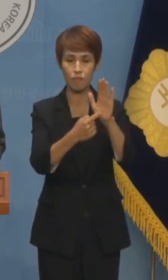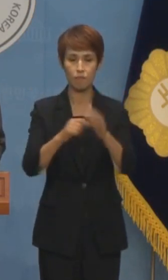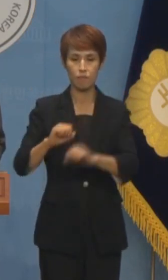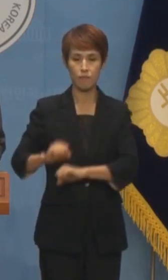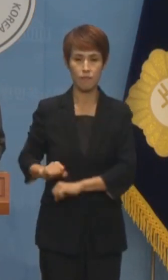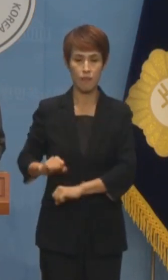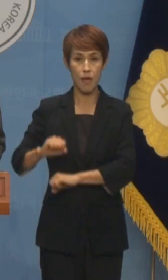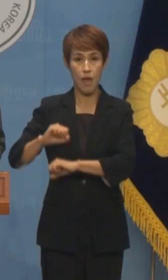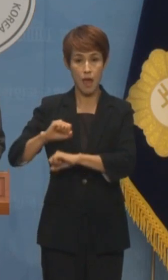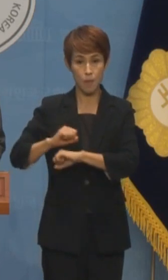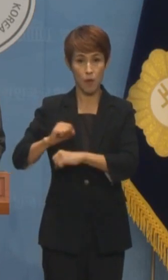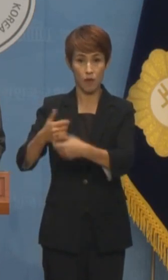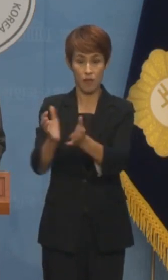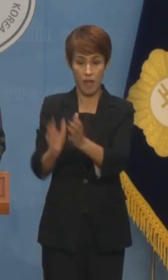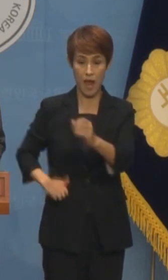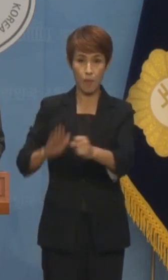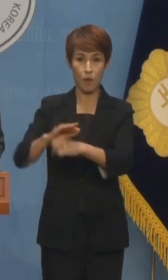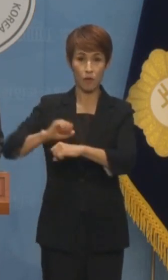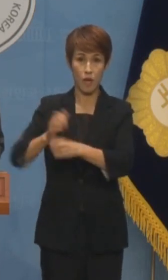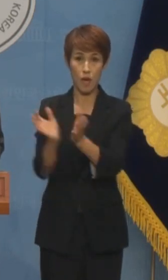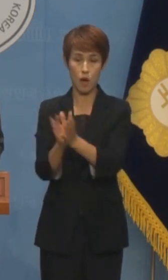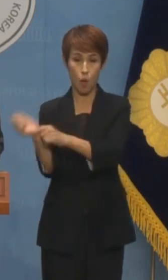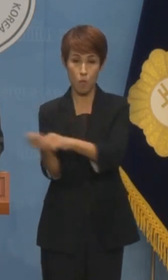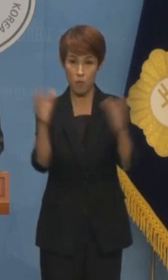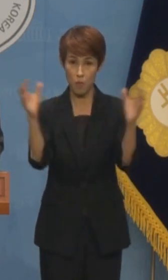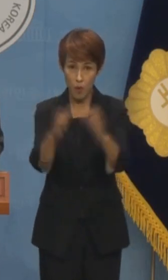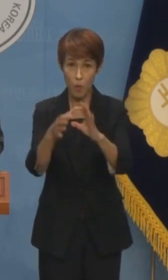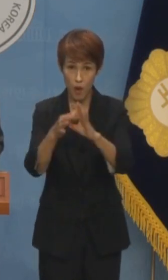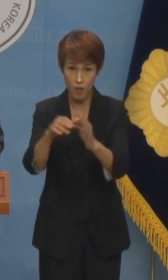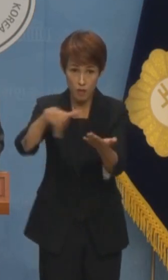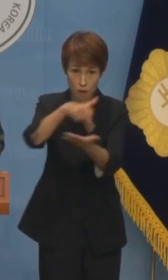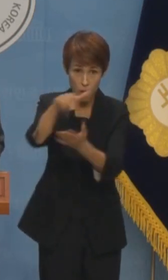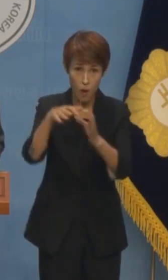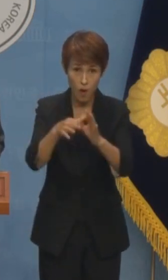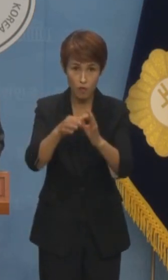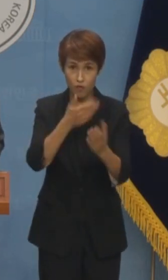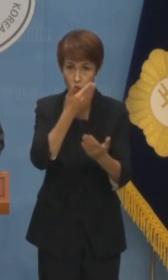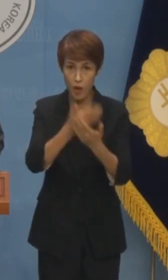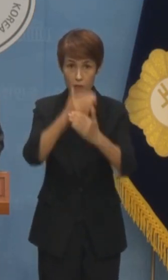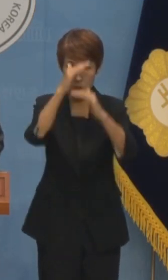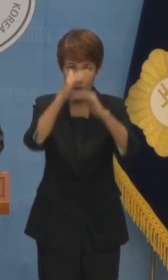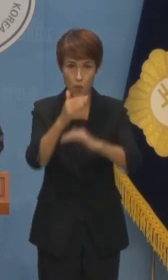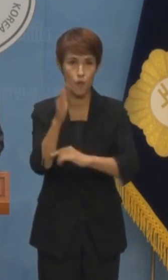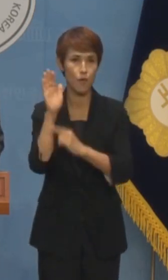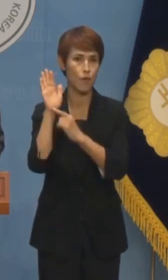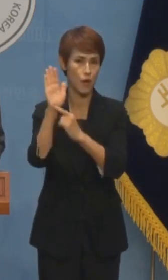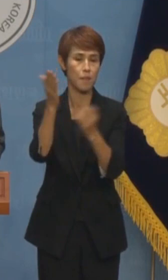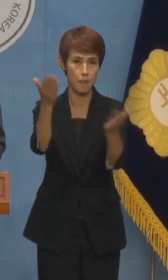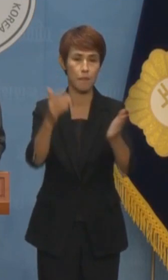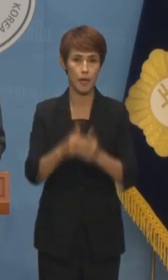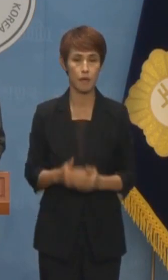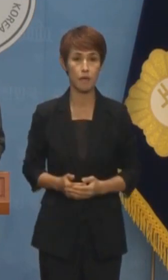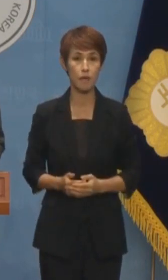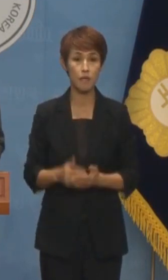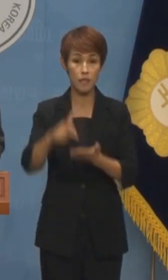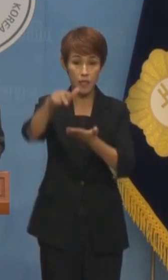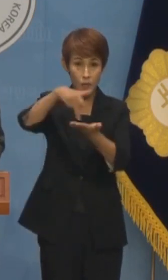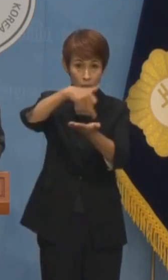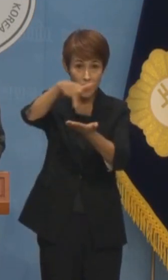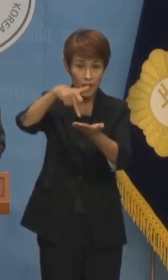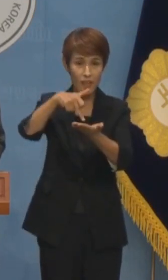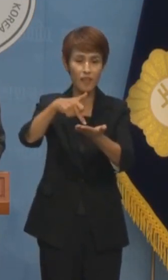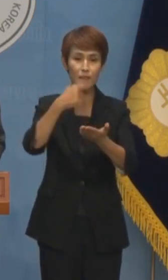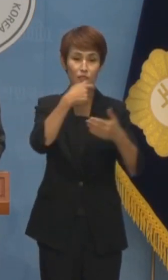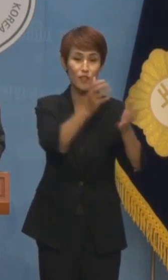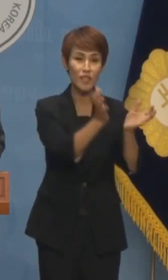추진 단톡방과 관련하여 중요한 사실을 폭로했습니다. 해당 단톡방에는 민주당 김광준